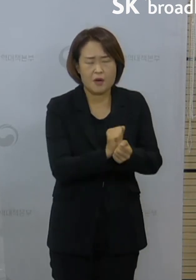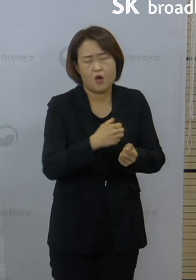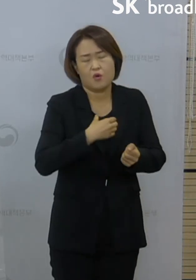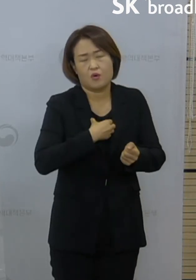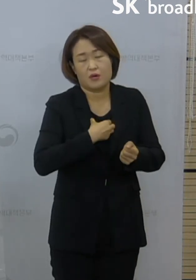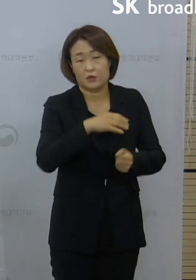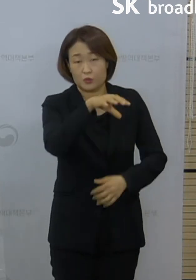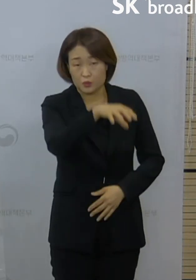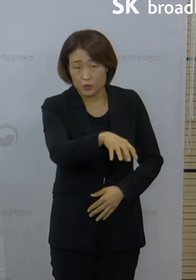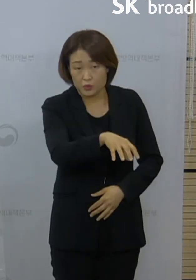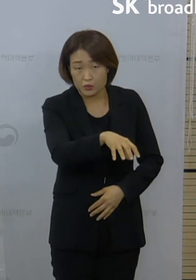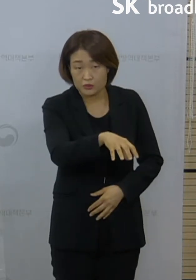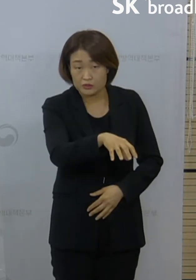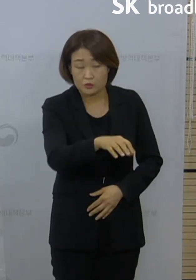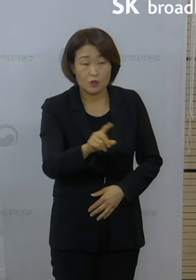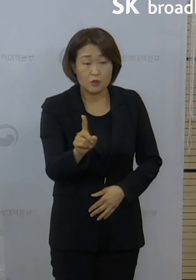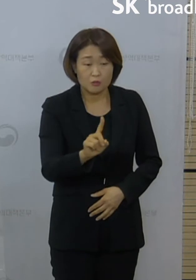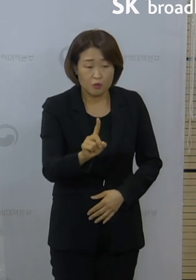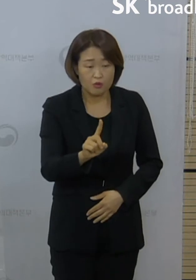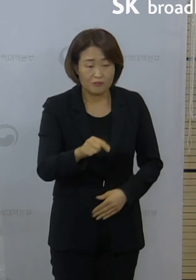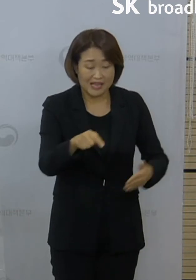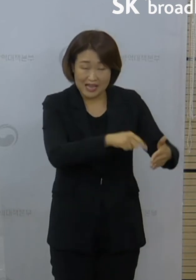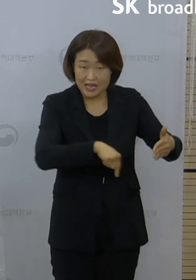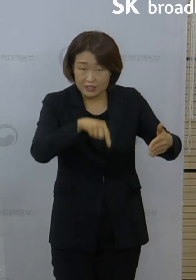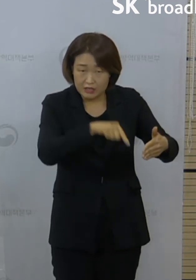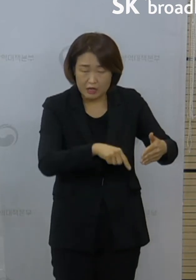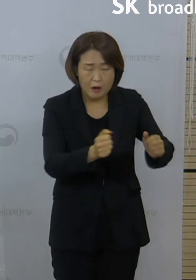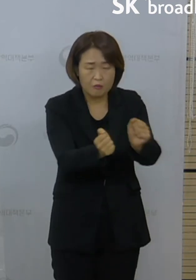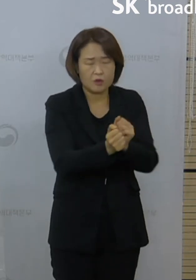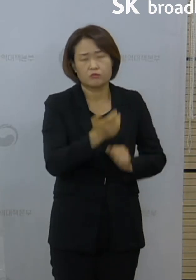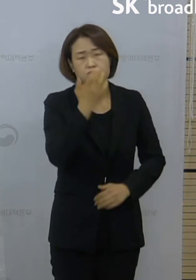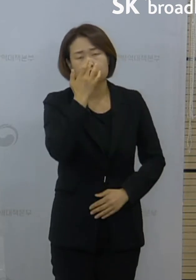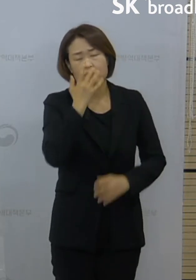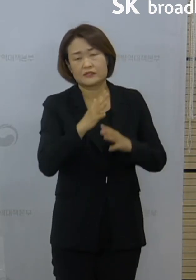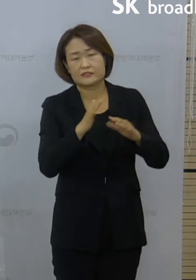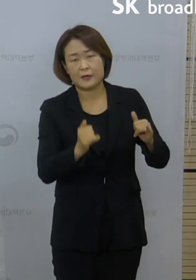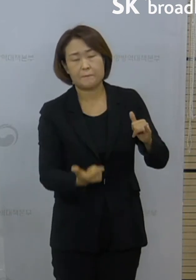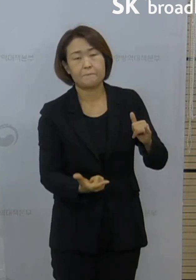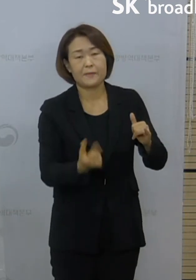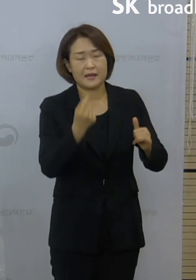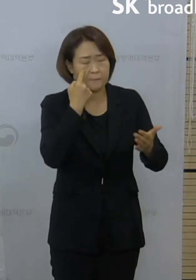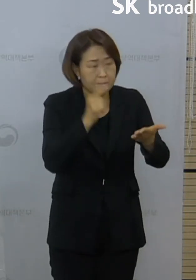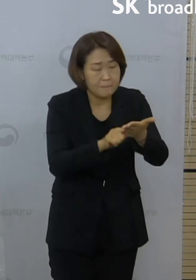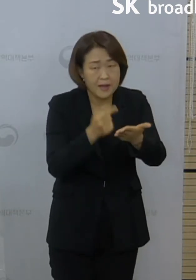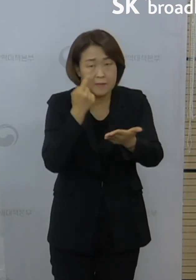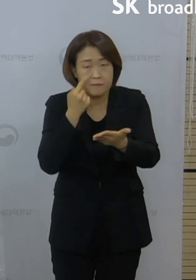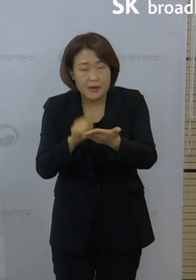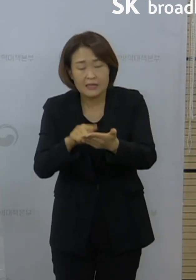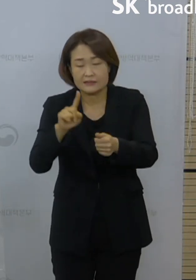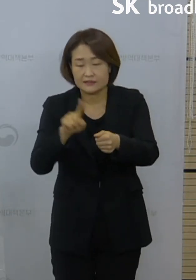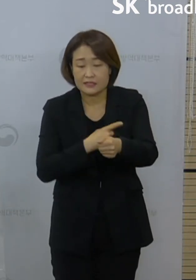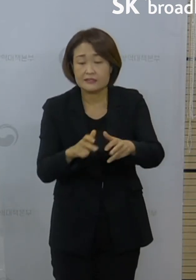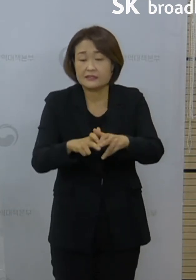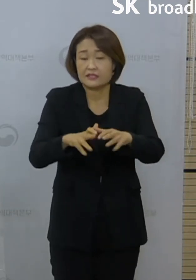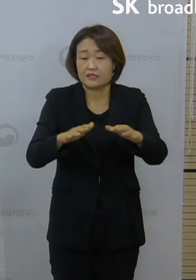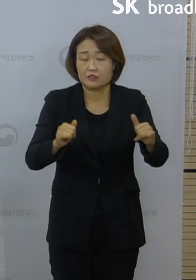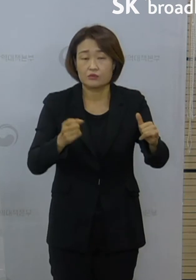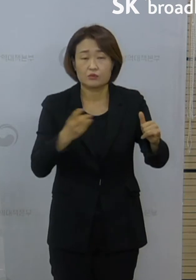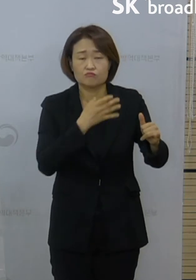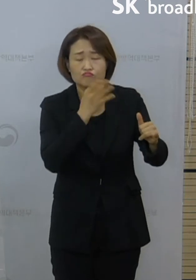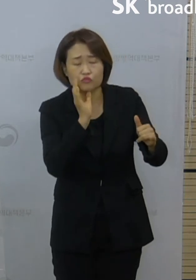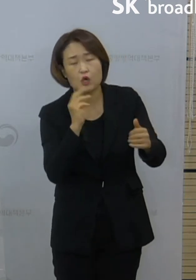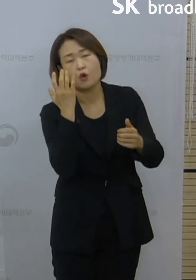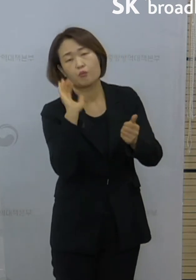검사는 시설 내에 무증상 경증 현재를 조기 발견해서 노인 장애인 등 고위험군 을